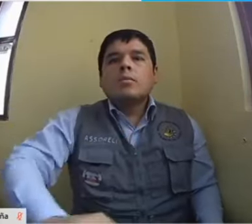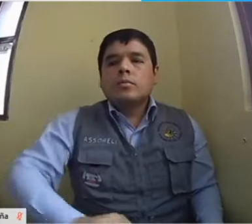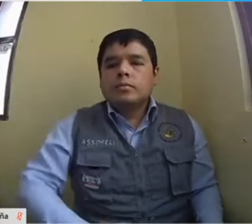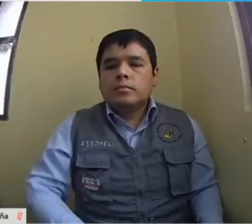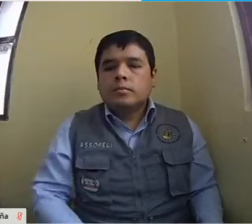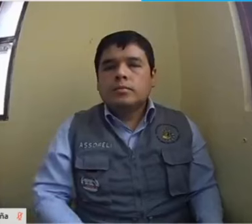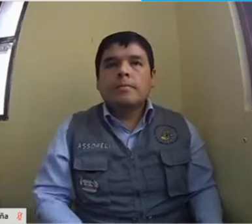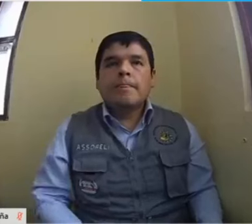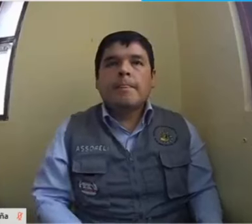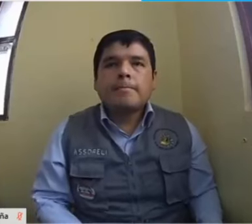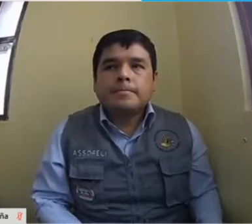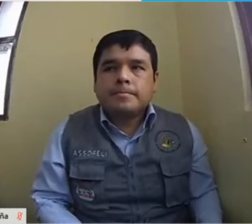y la seña de hijo.